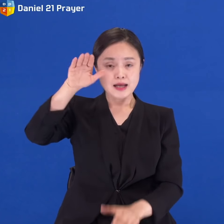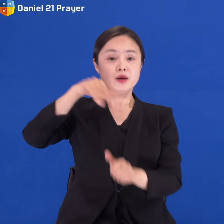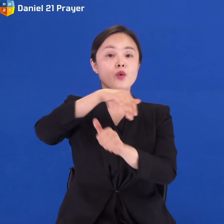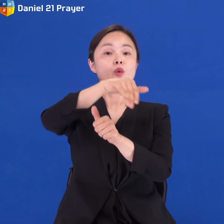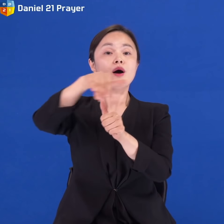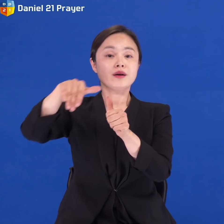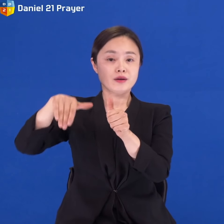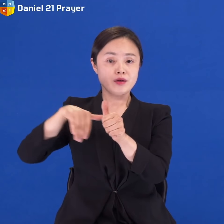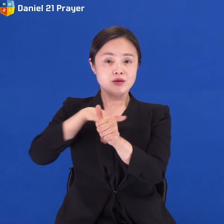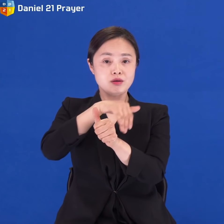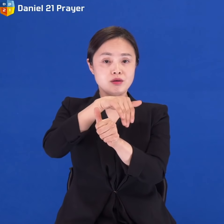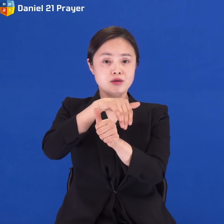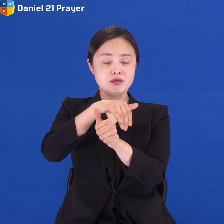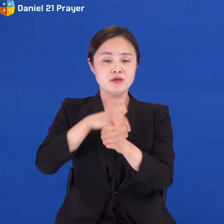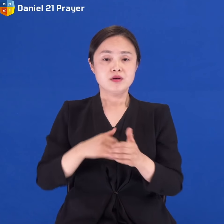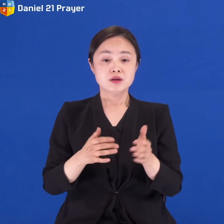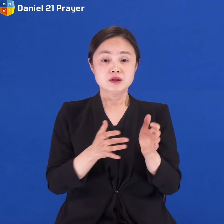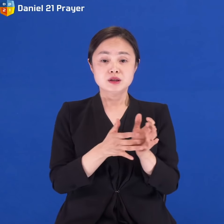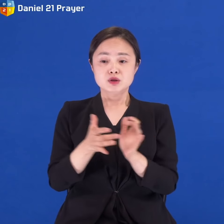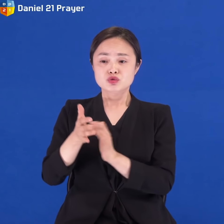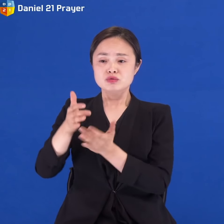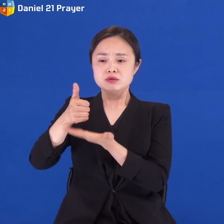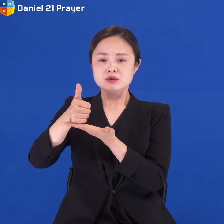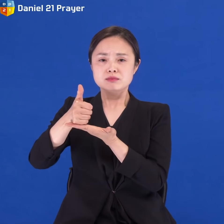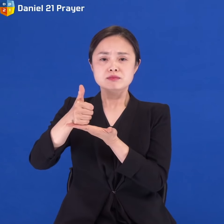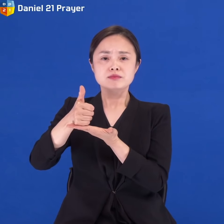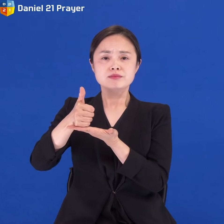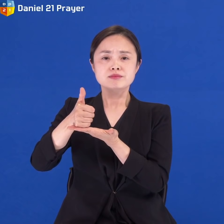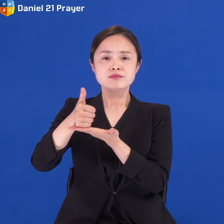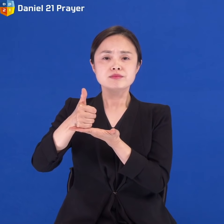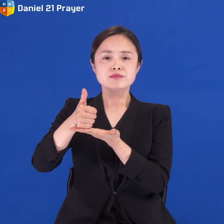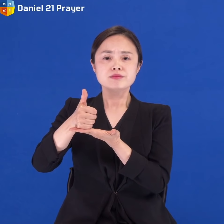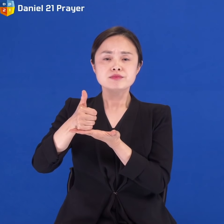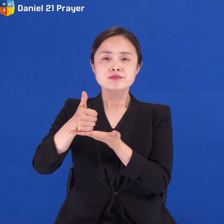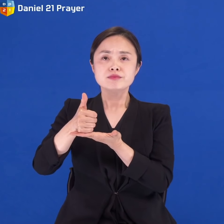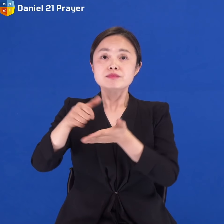예수를 제대로 알지 못하던 바르게 알려고 노력도